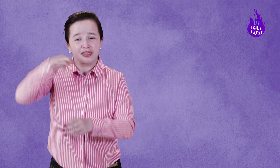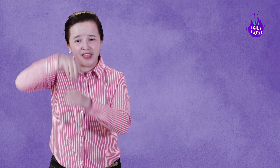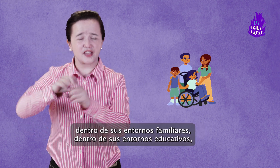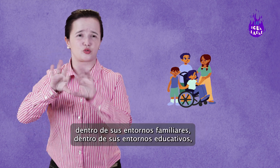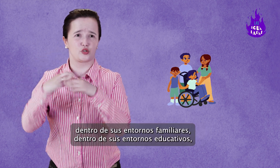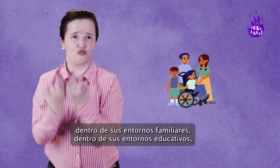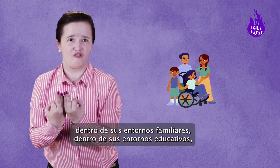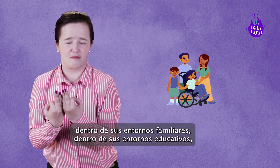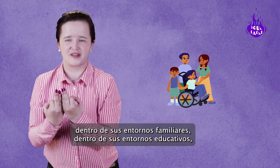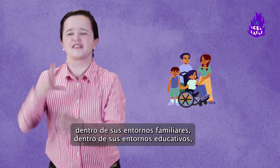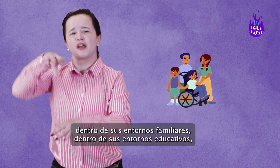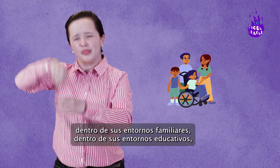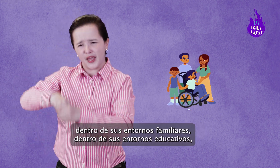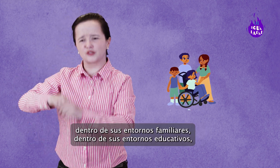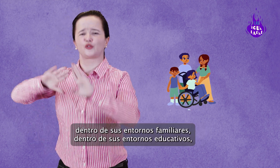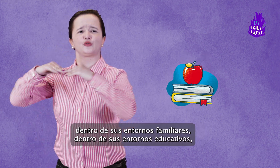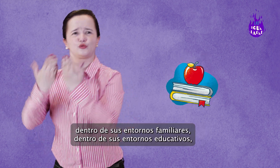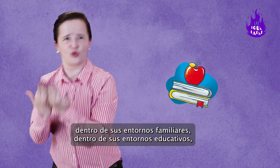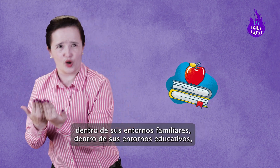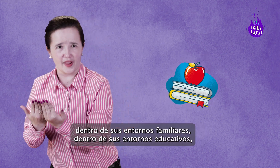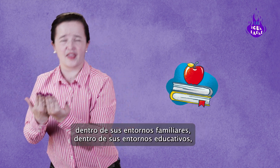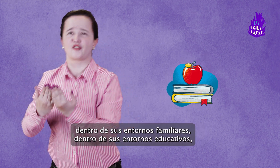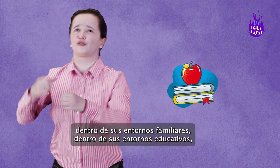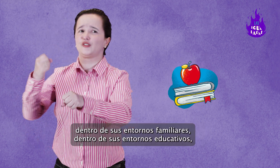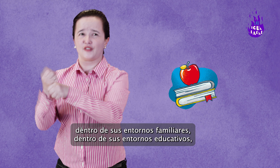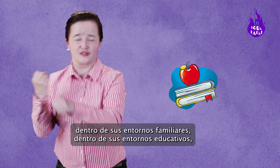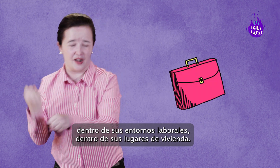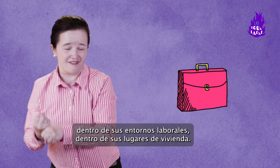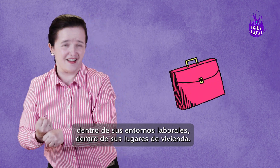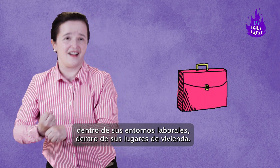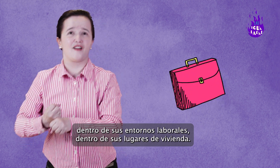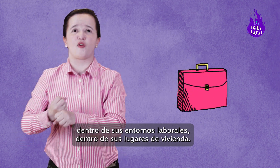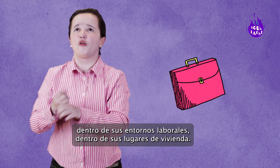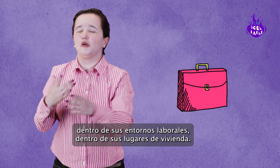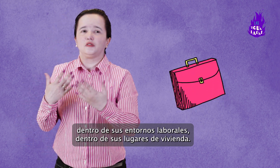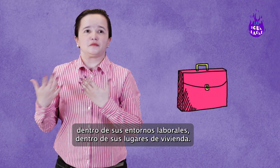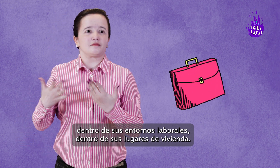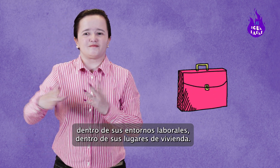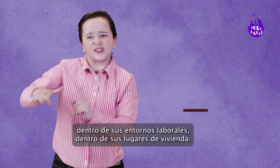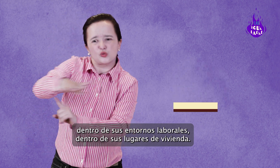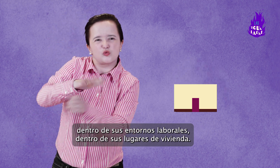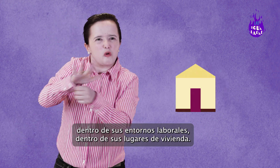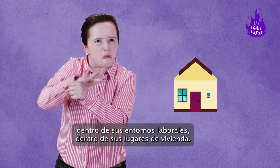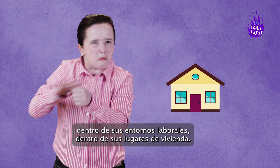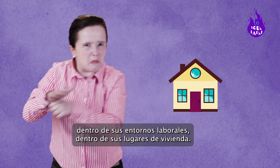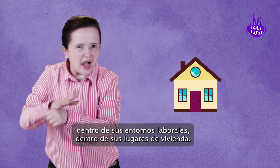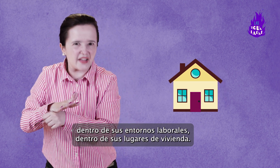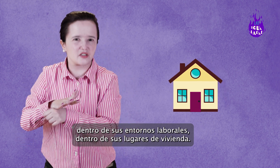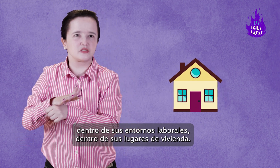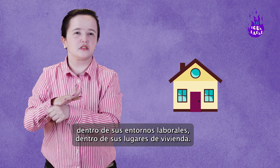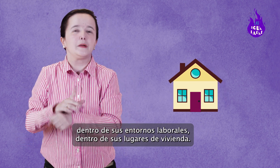dentro de sus entornos familiares, dentro de sus entornos educativos, dentro de sus entornos laborales, dentro de sus lugares de vivienda.